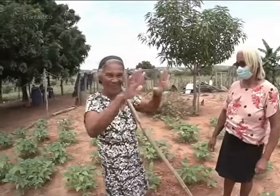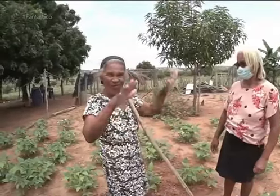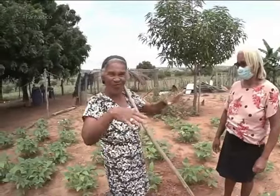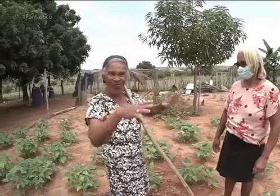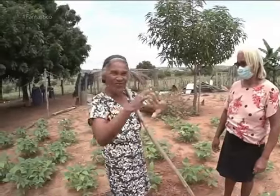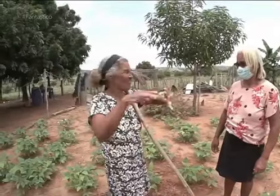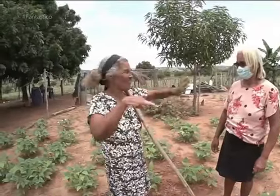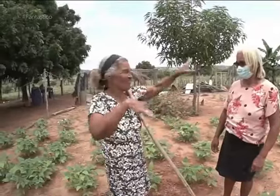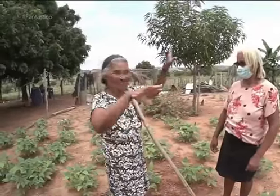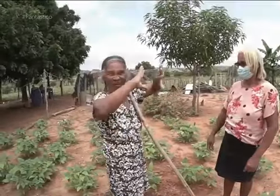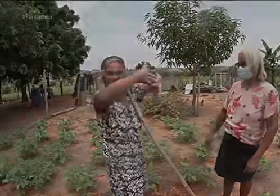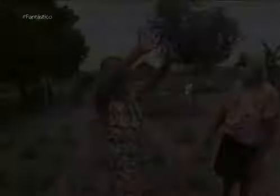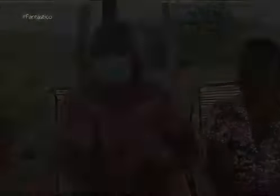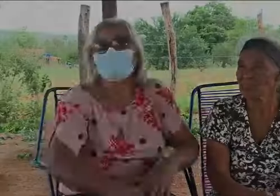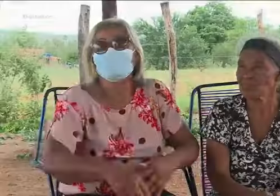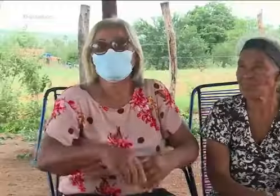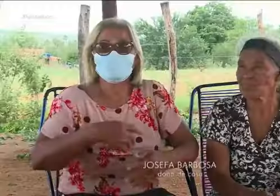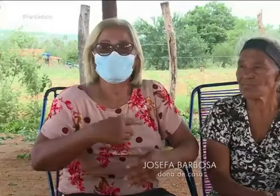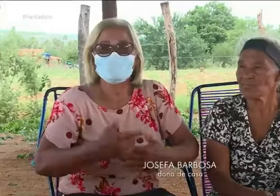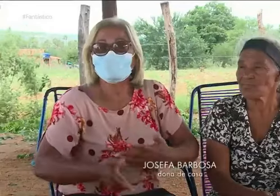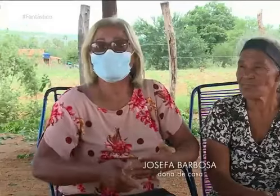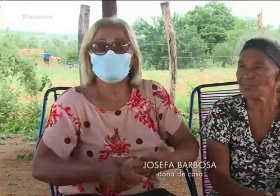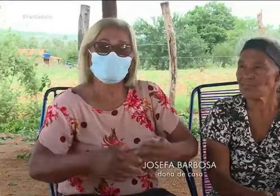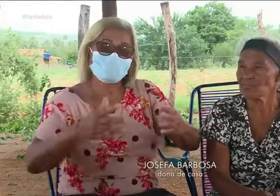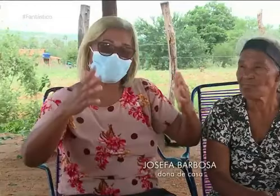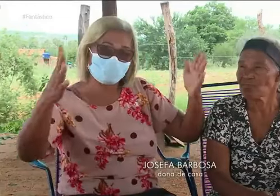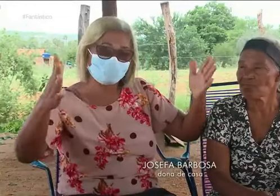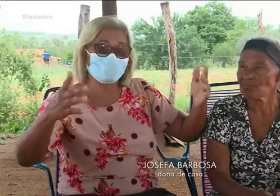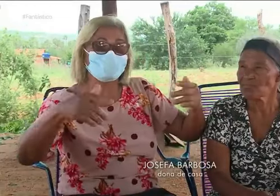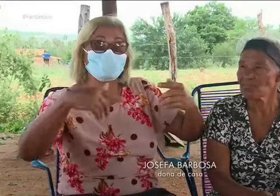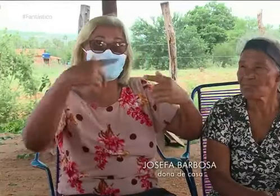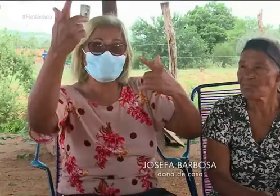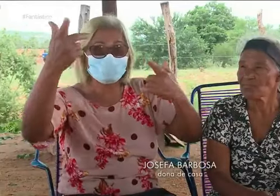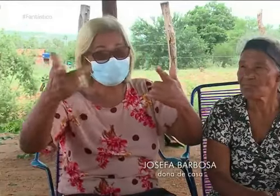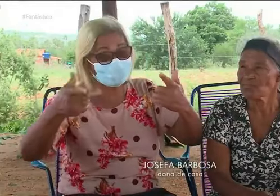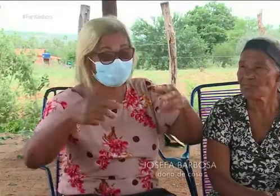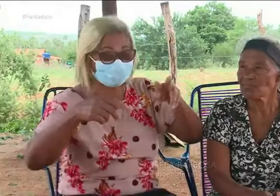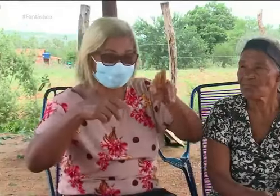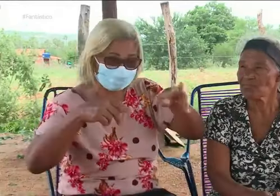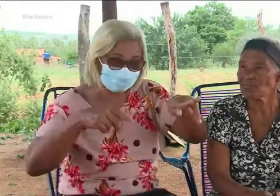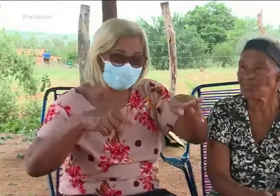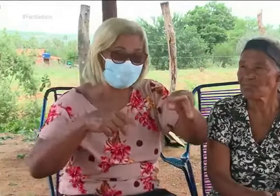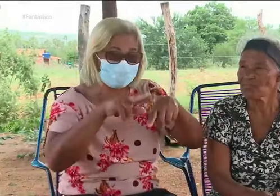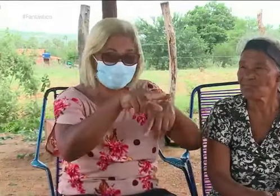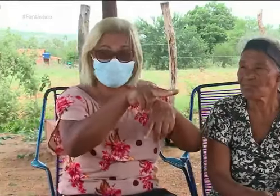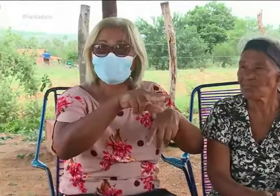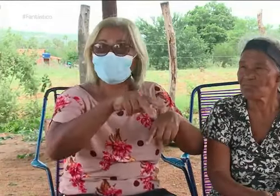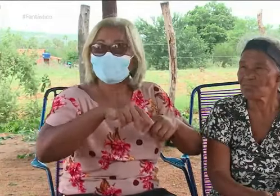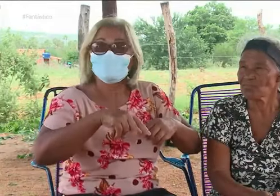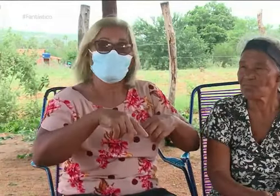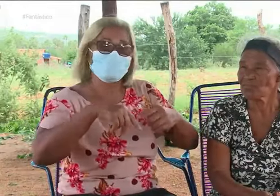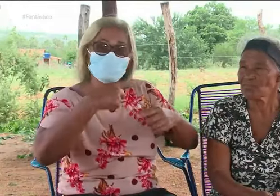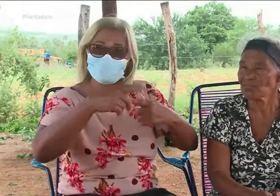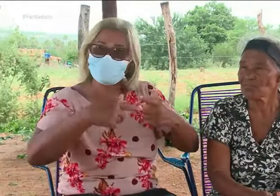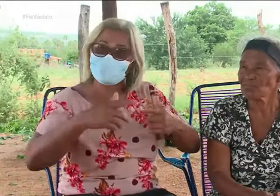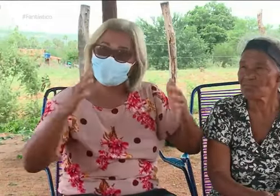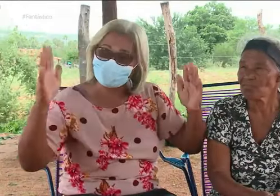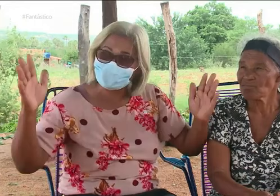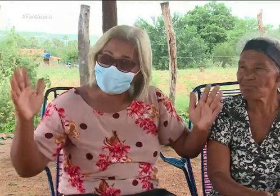família ajudaram a criar. Tem que criar em Sena, né? Que a gente vai... Chegou a energia, né? A gente vai ter que comprar televisão,